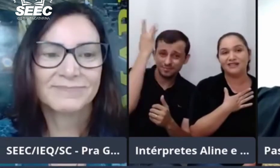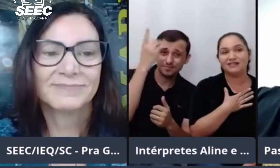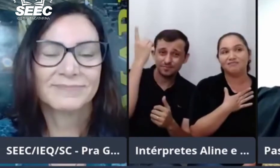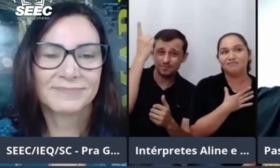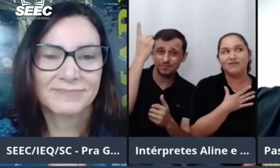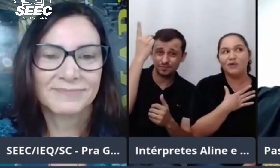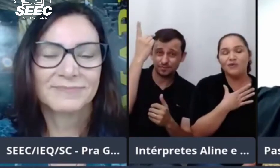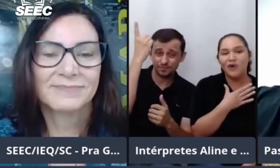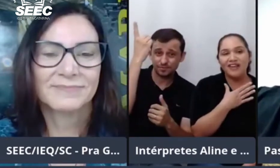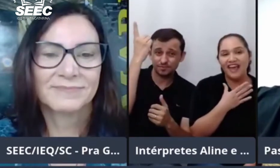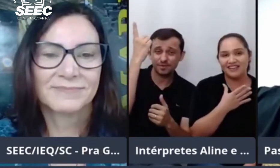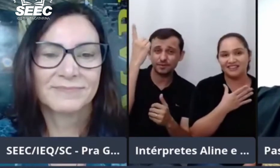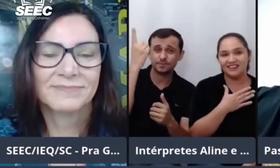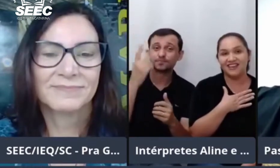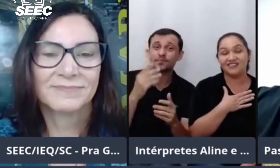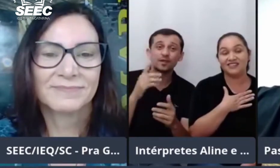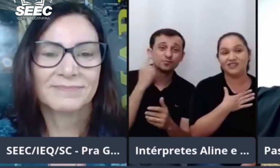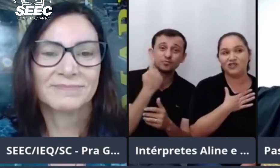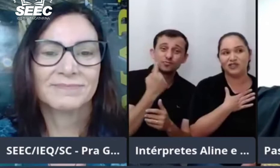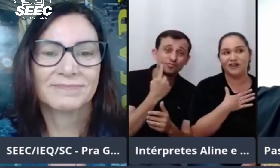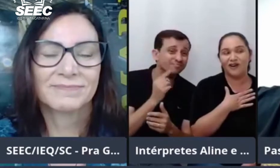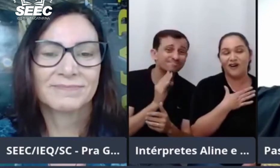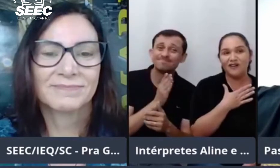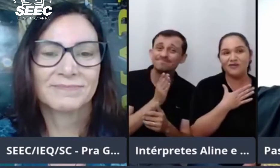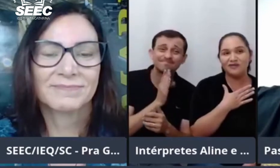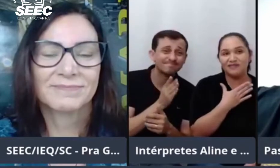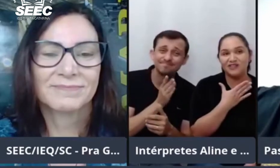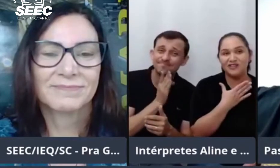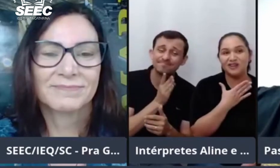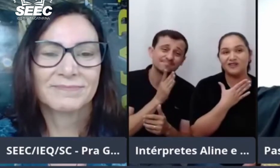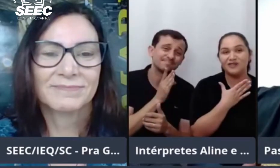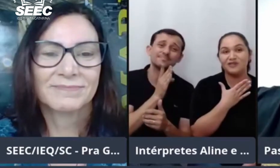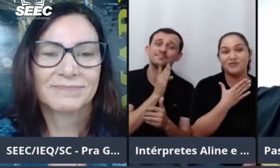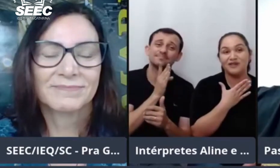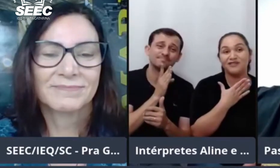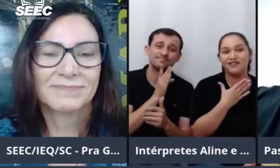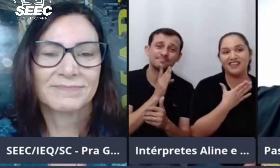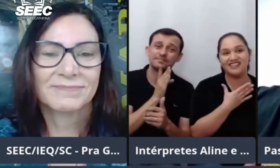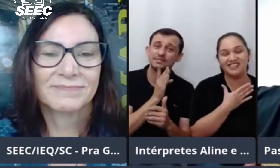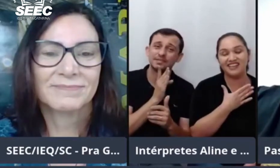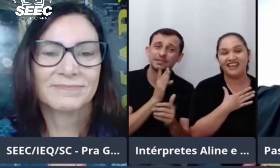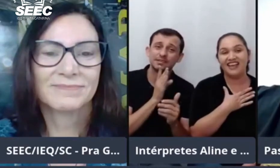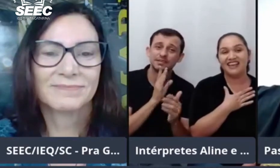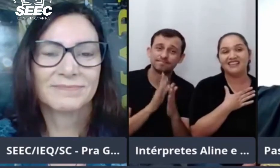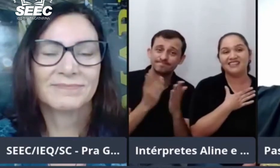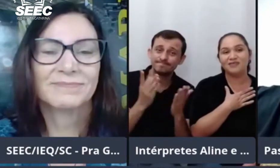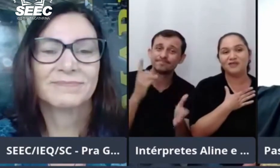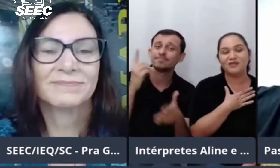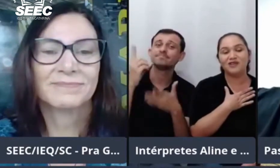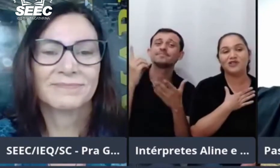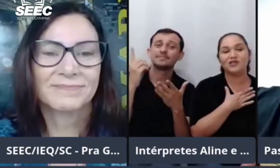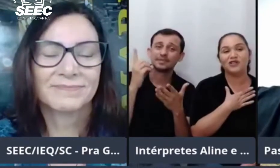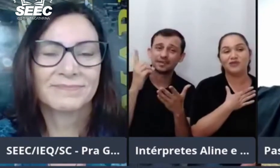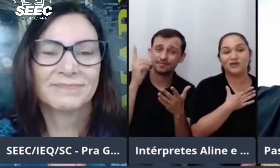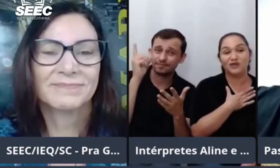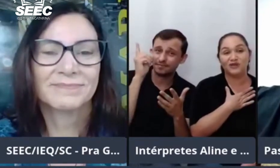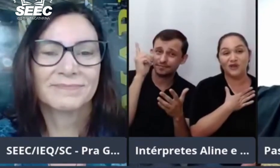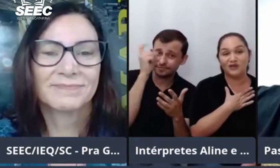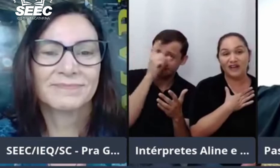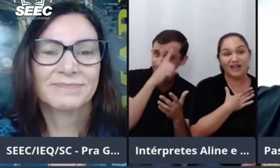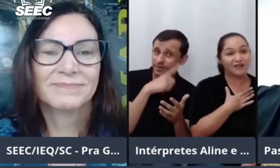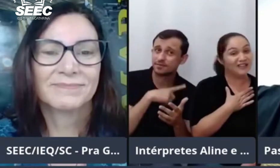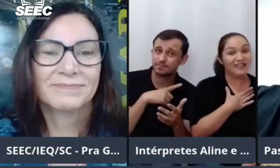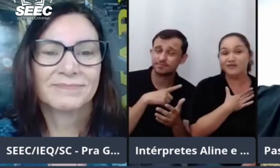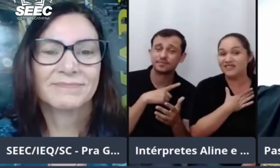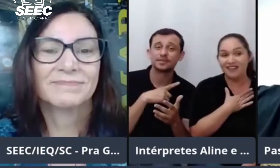porque eles não conhecem. E às vezes a gente, assim, ó, olha, a gente está em 2020 e simplesmente a gente tem pessoas do